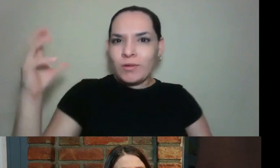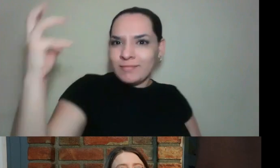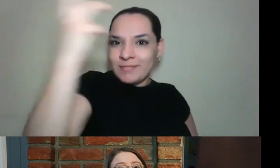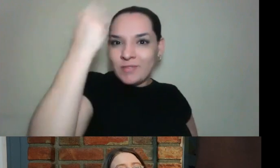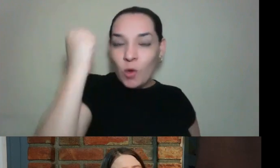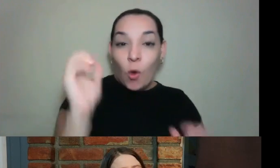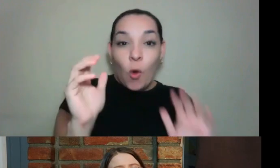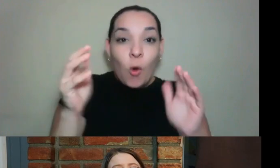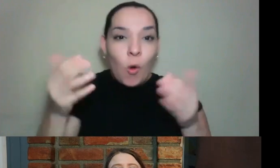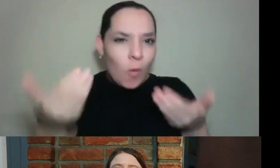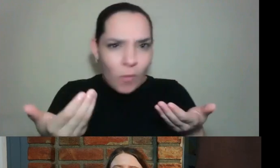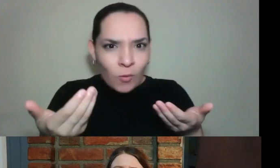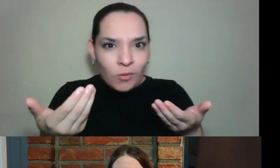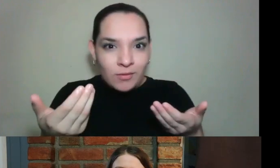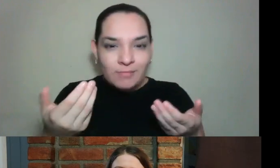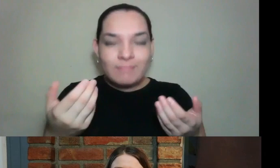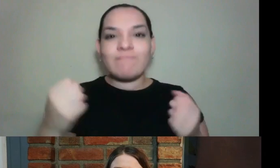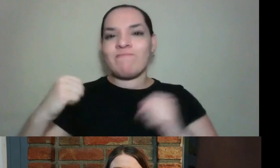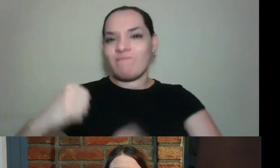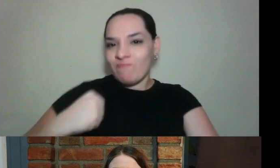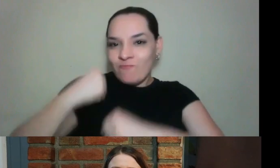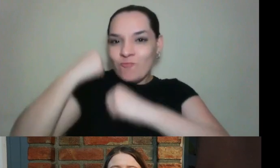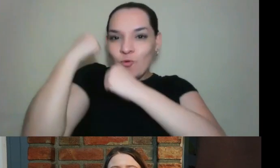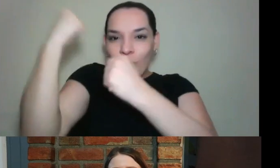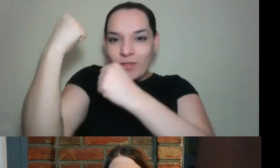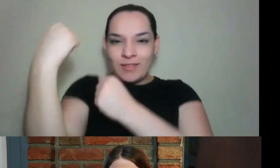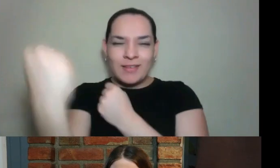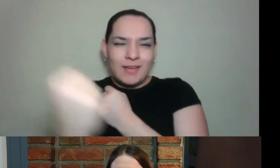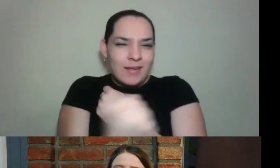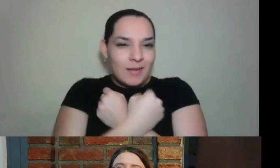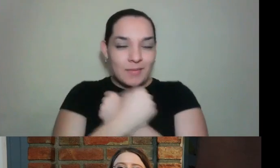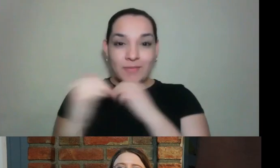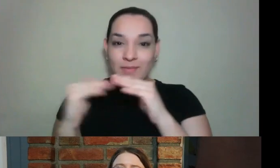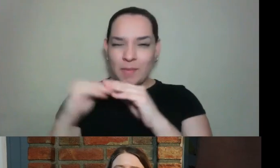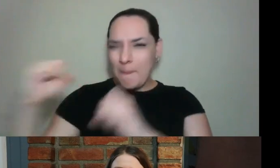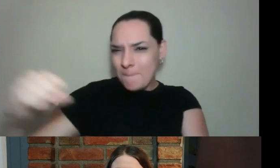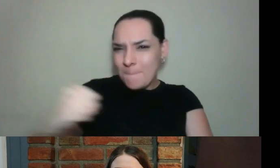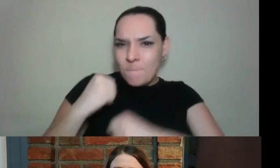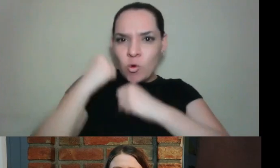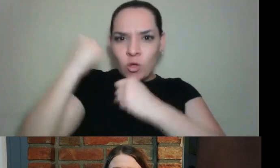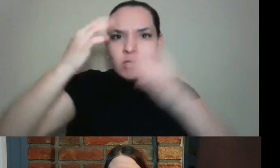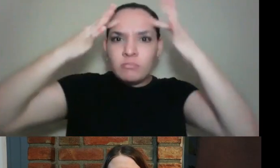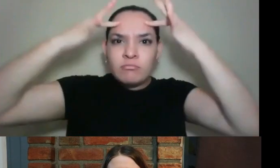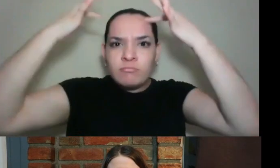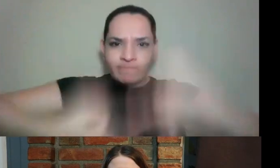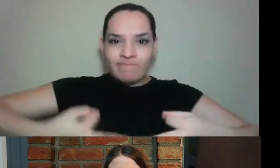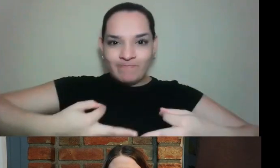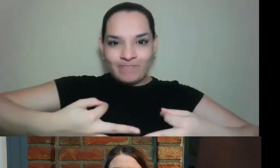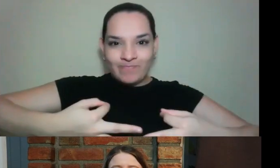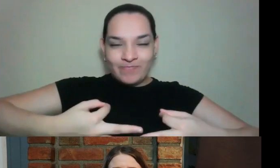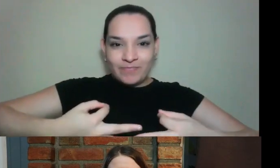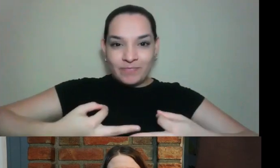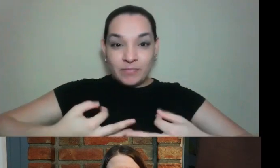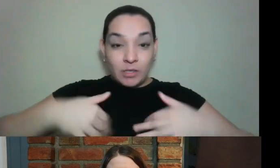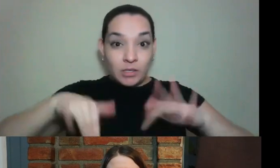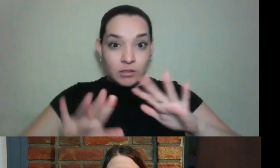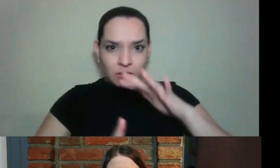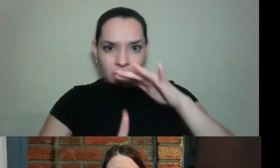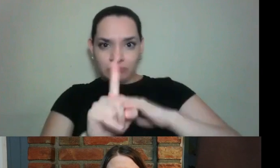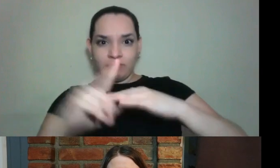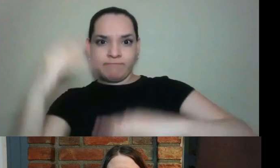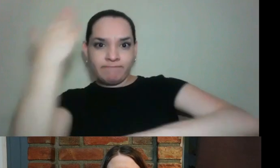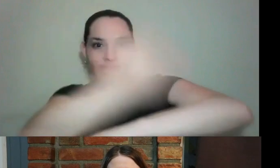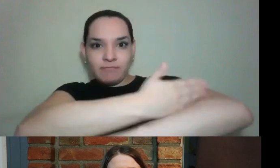poder del amor, lo que logra el poder de la voluntad, que a pesar de cualquier obstáculo, en vez de verlo